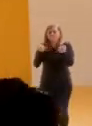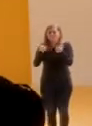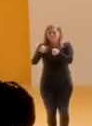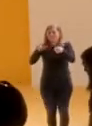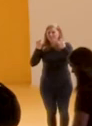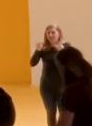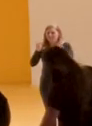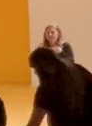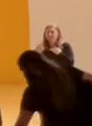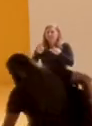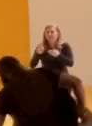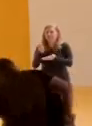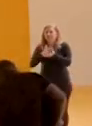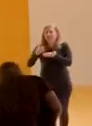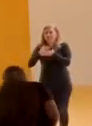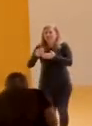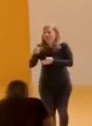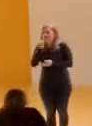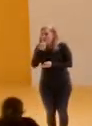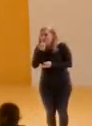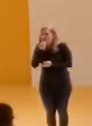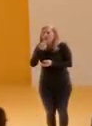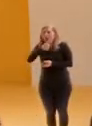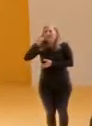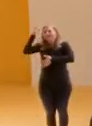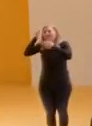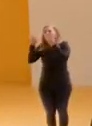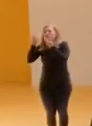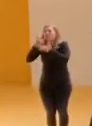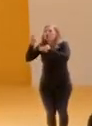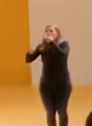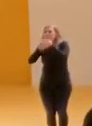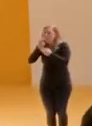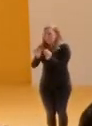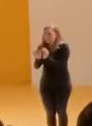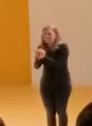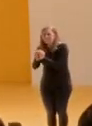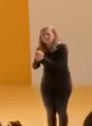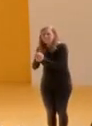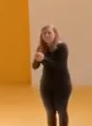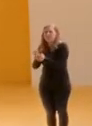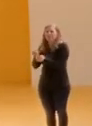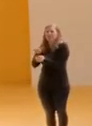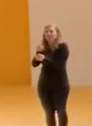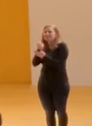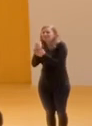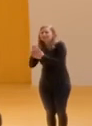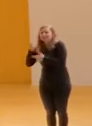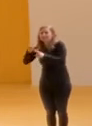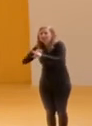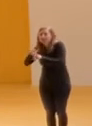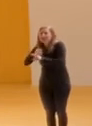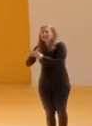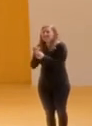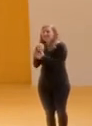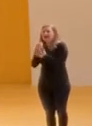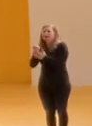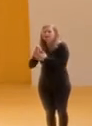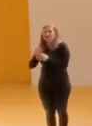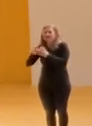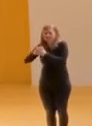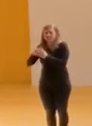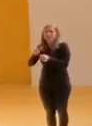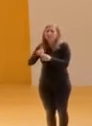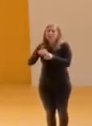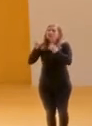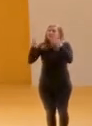zastanawiają się gdzie poszukiwać na jakiś ból i warzyw skrobiowych takie które również dostarczą niezbędnych kalorii do tego żeby